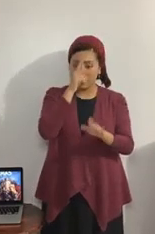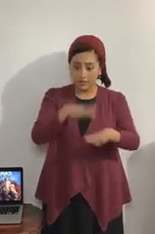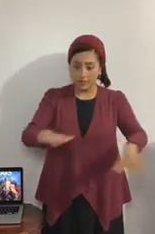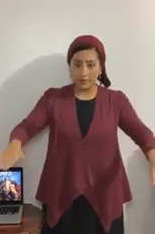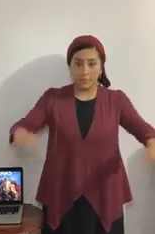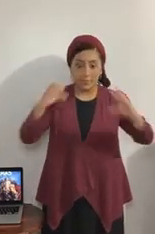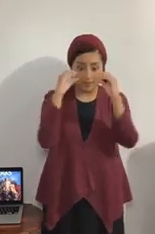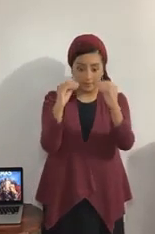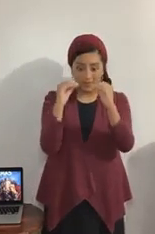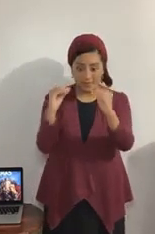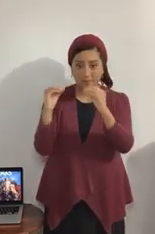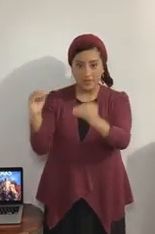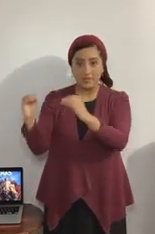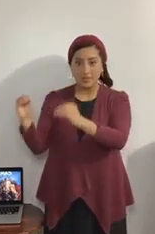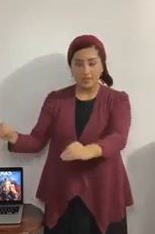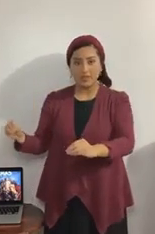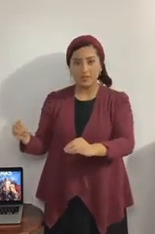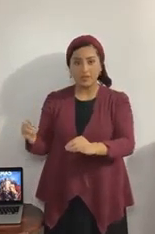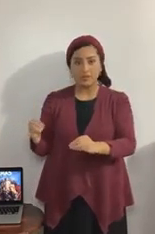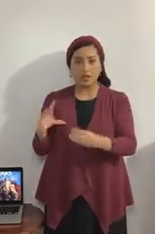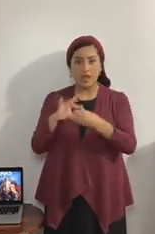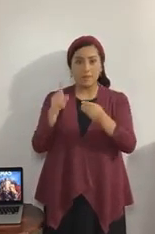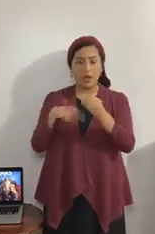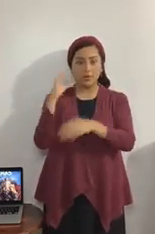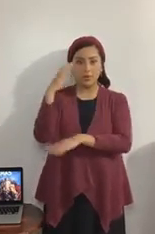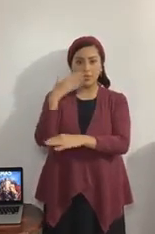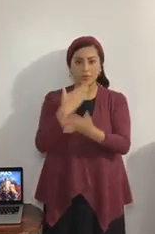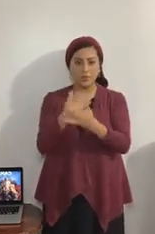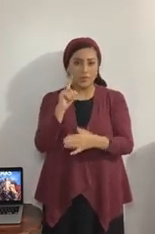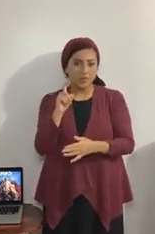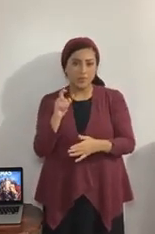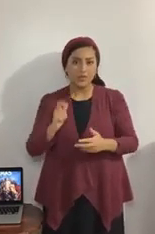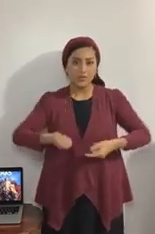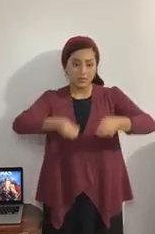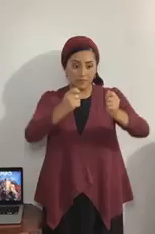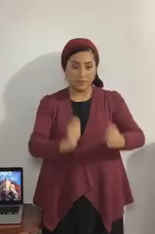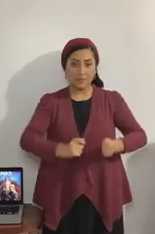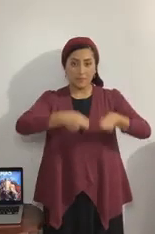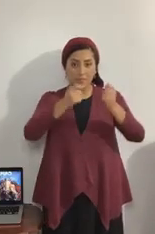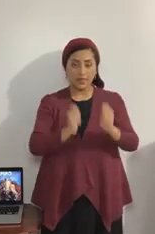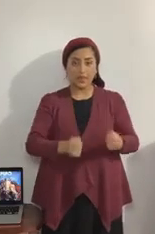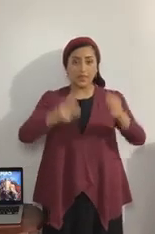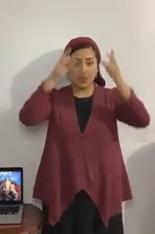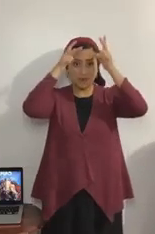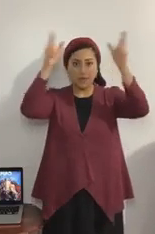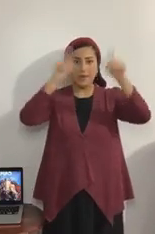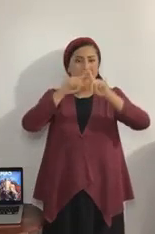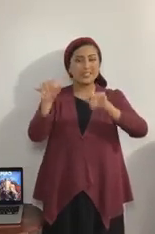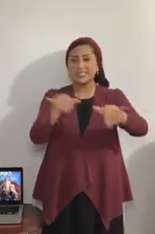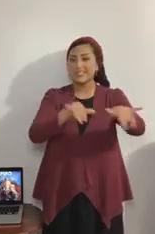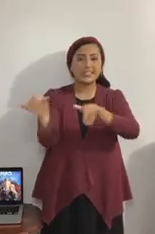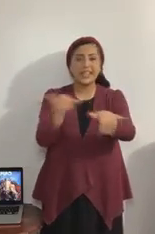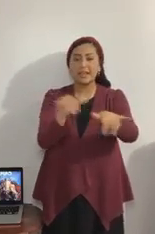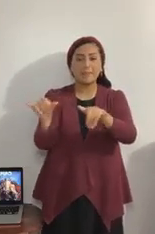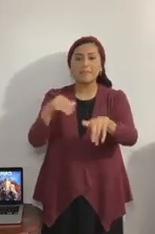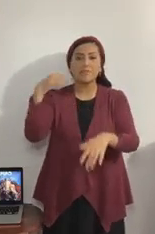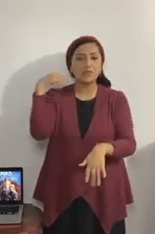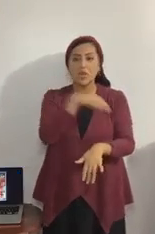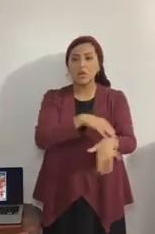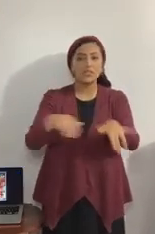personaje pagano del diablo? El trineo de Santa Claus es tirado por venados, pero es lo mismo, es la misma porquería. No es